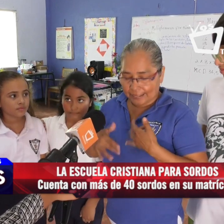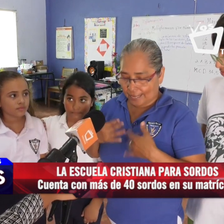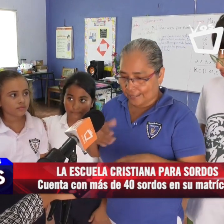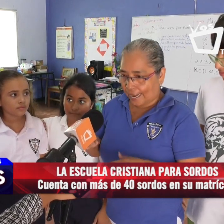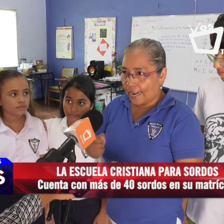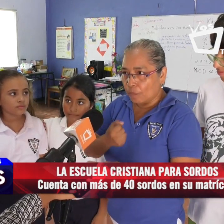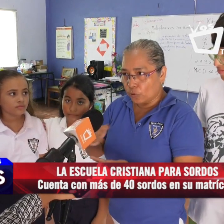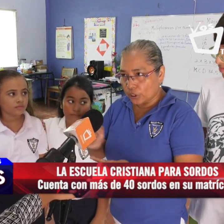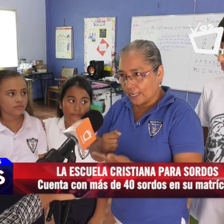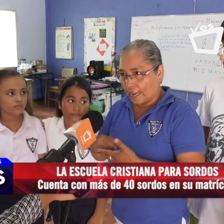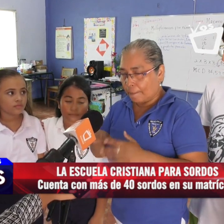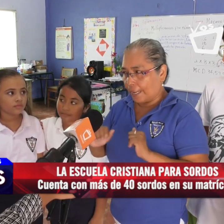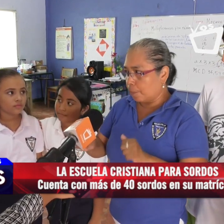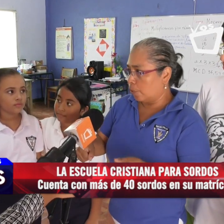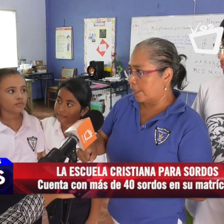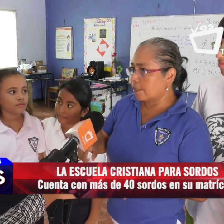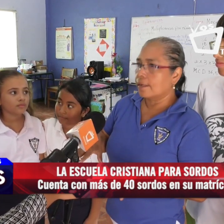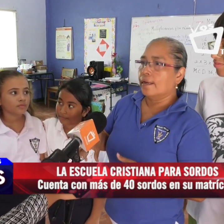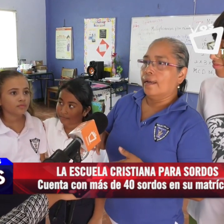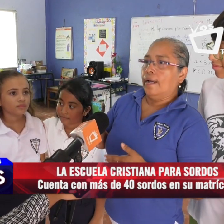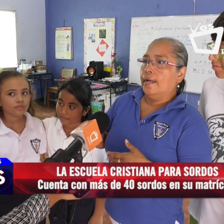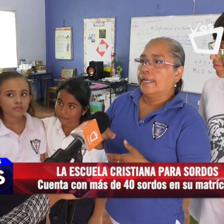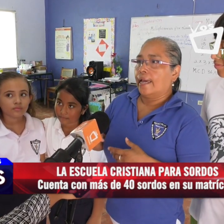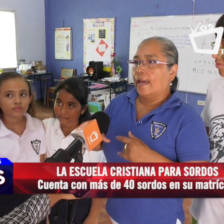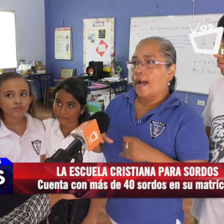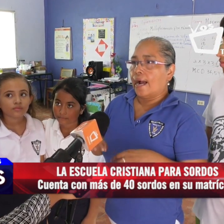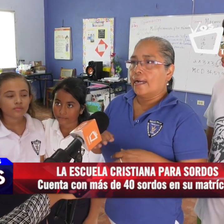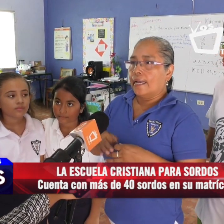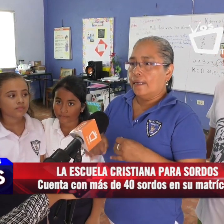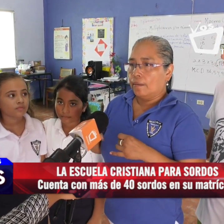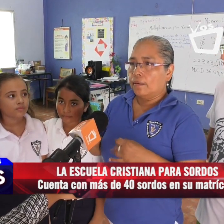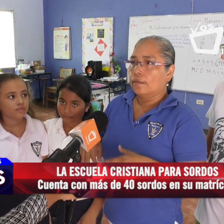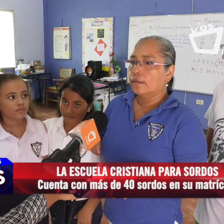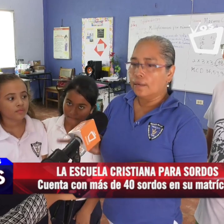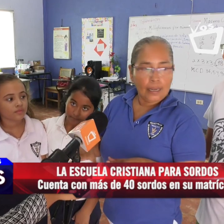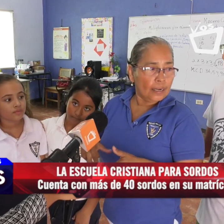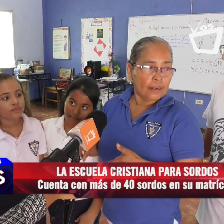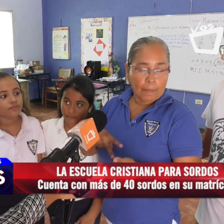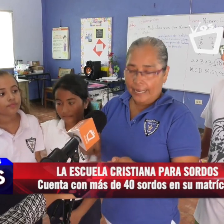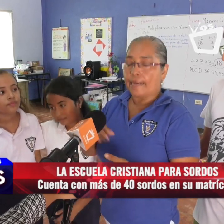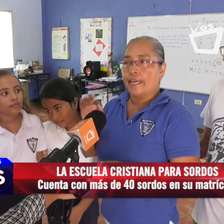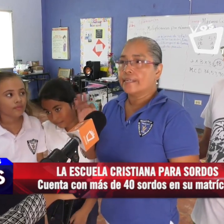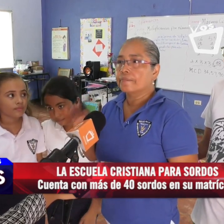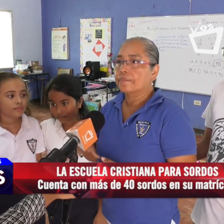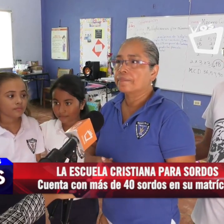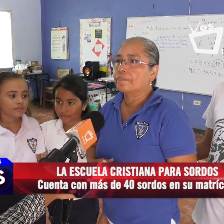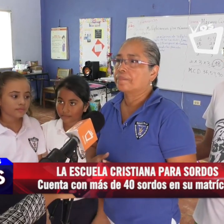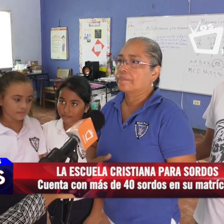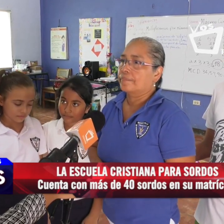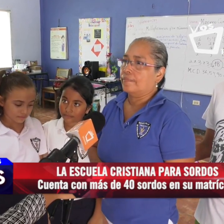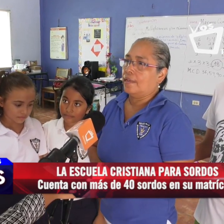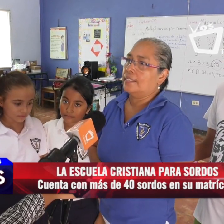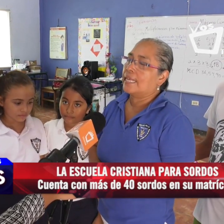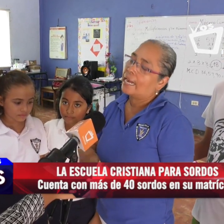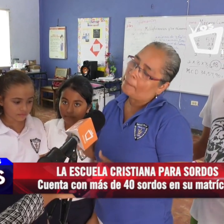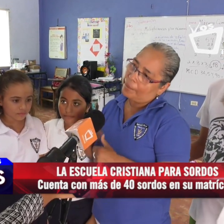sientan la música para poder que hagan el baile bien, eso es lo